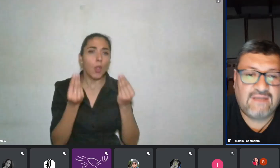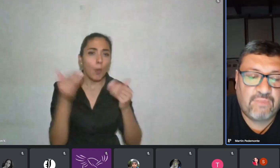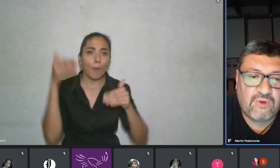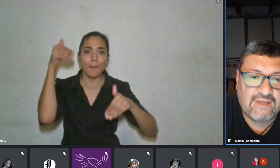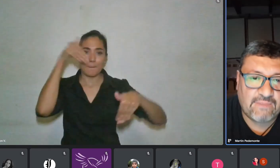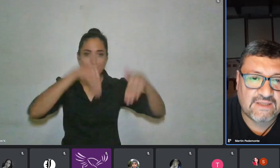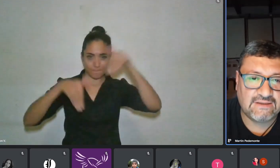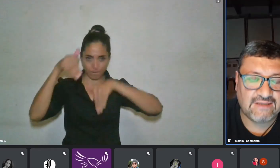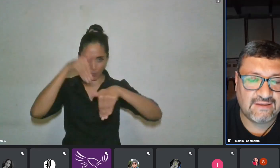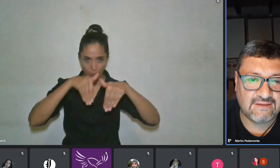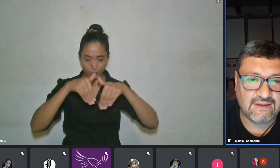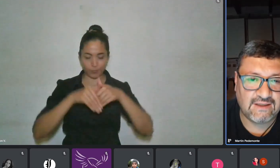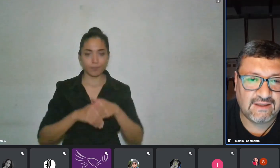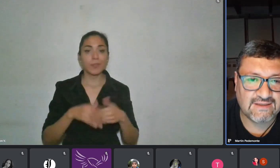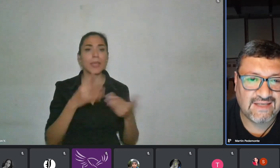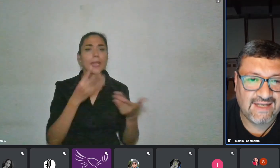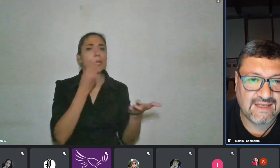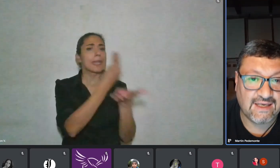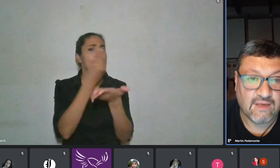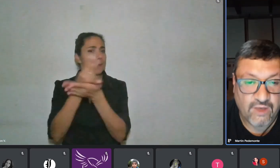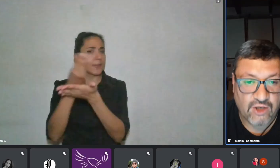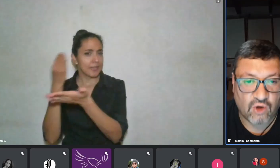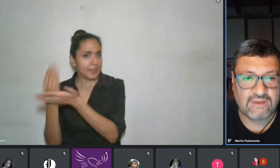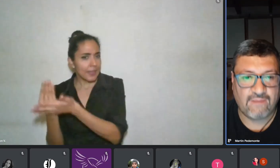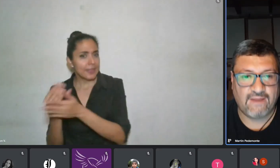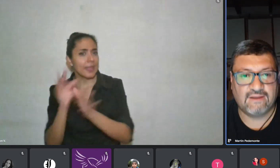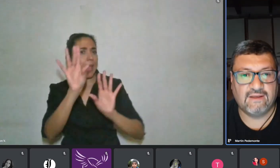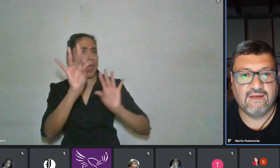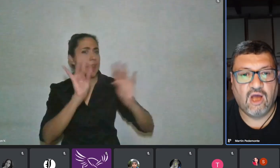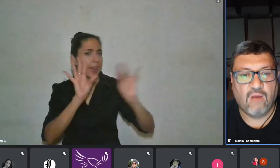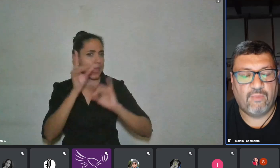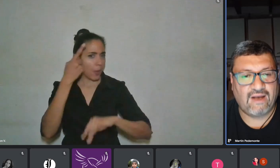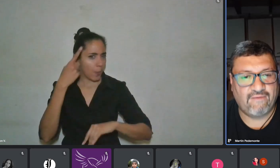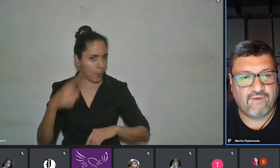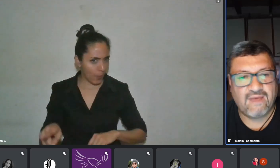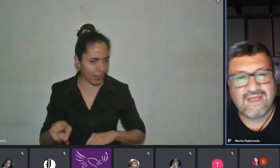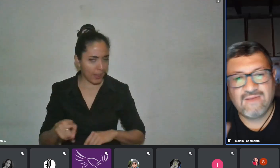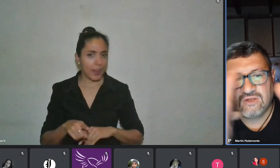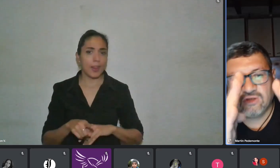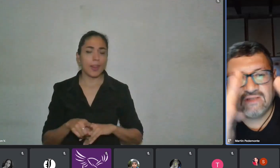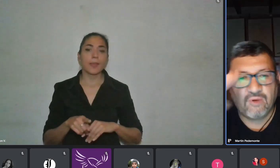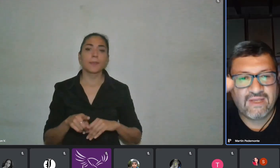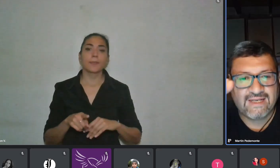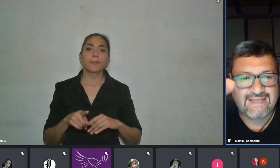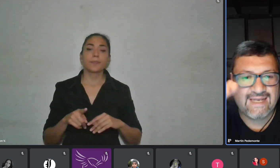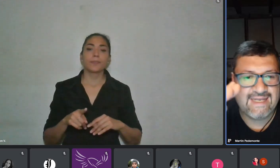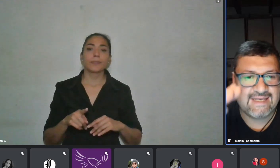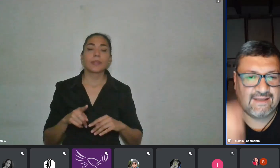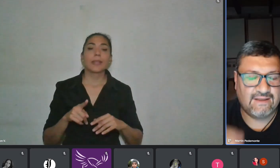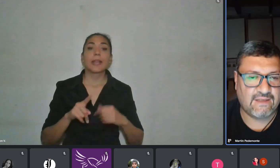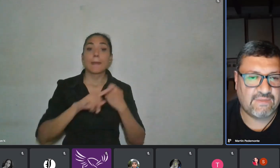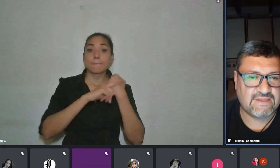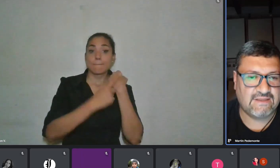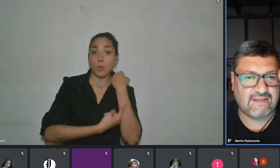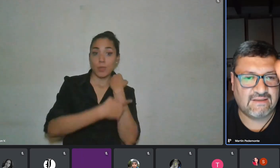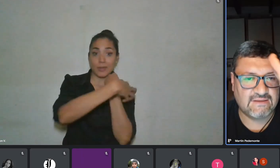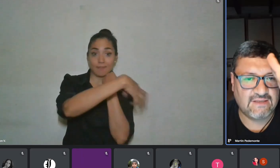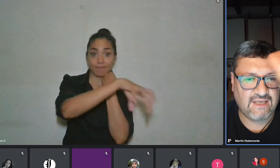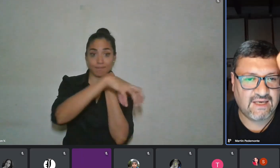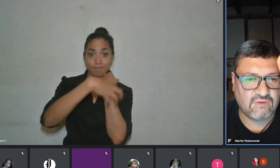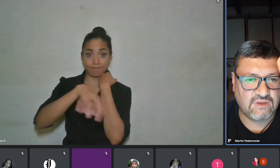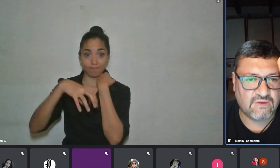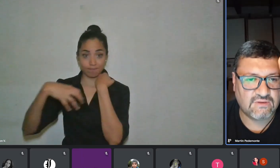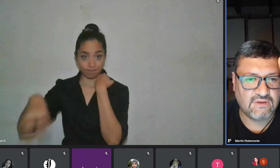¿Qué tipo de representantes elige? Bueno, justamente por la forma de división de poderes, elige